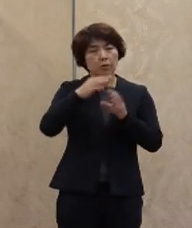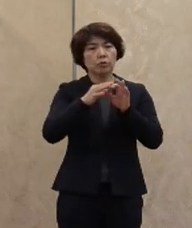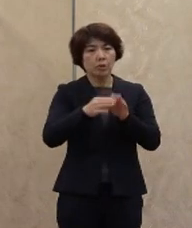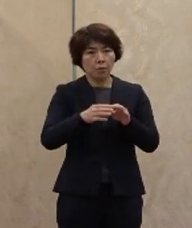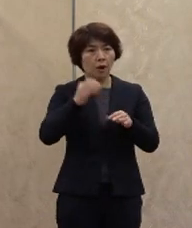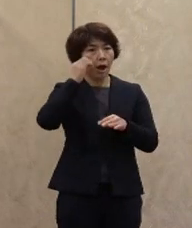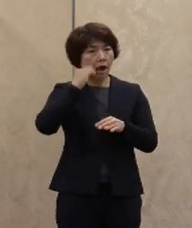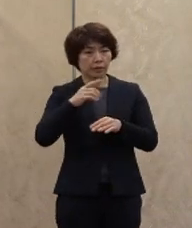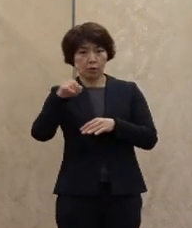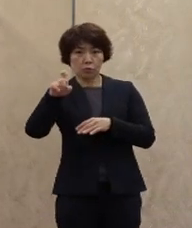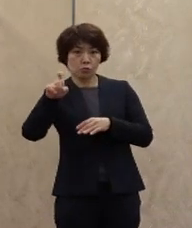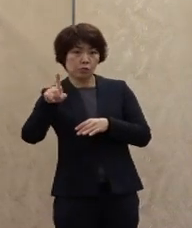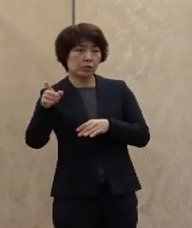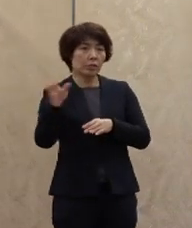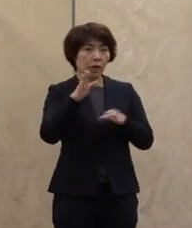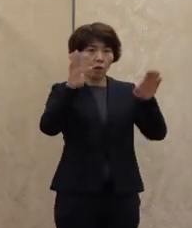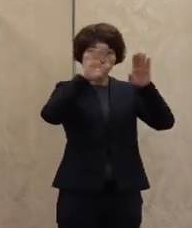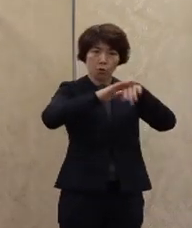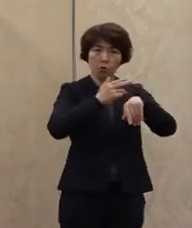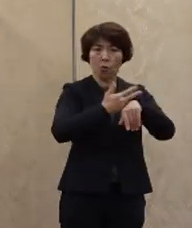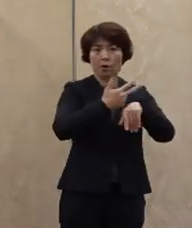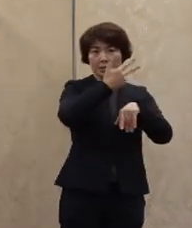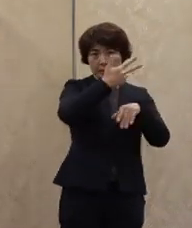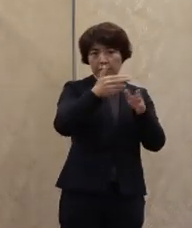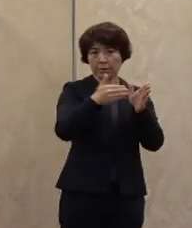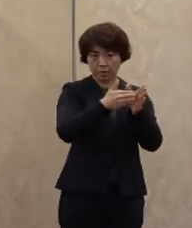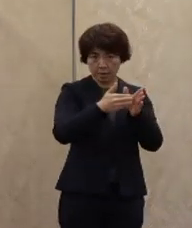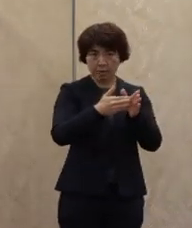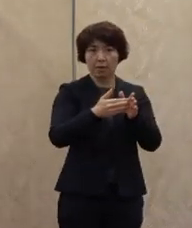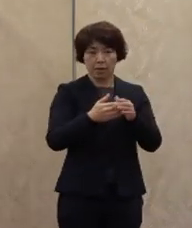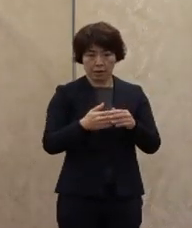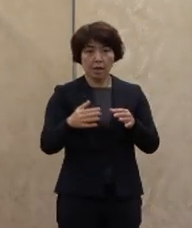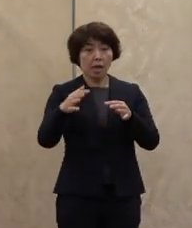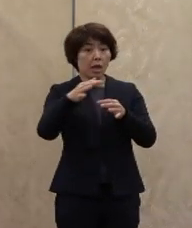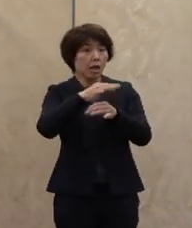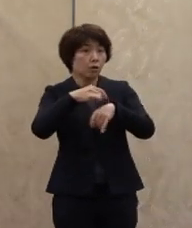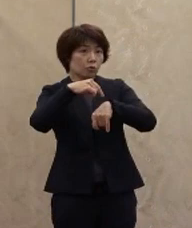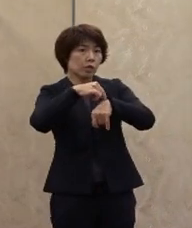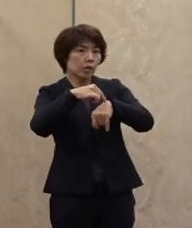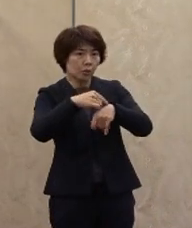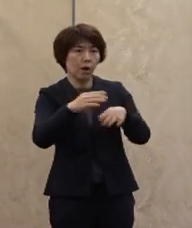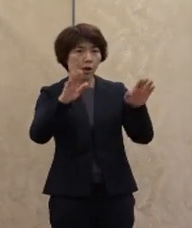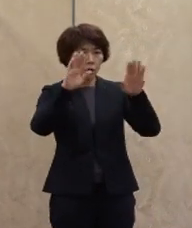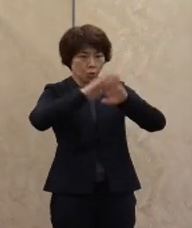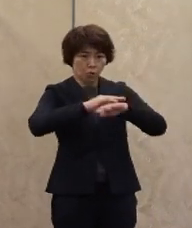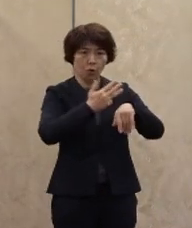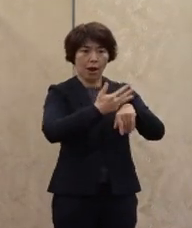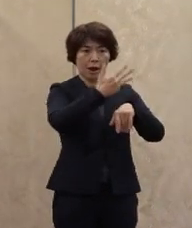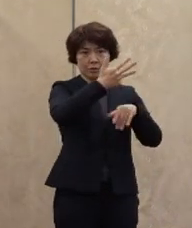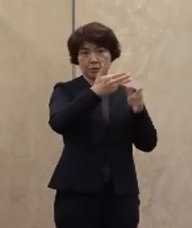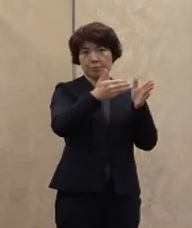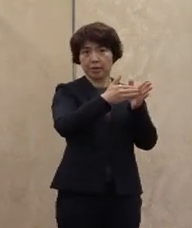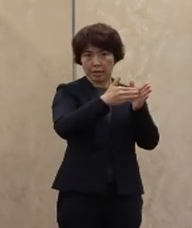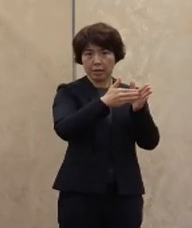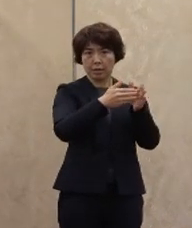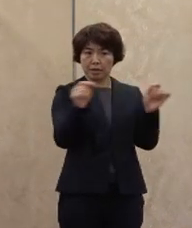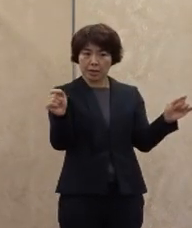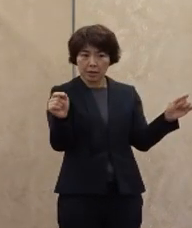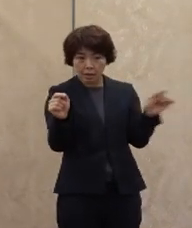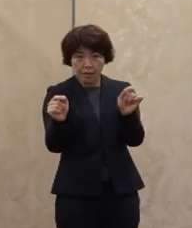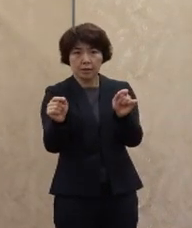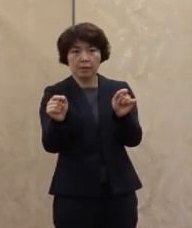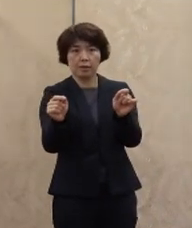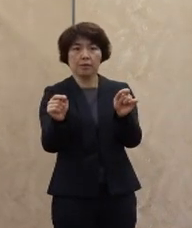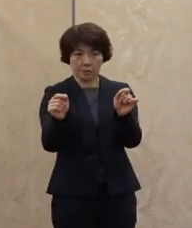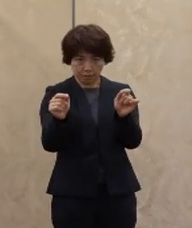から夜の19時まで、そして営業時間については午後8時まで、夜の20時までの短縮の